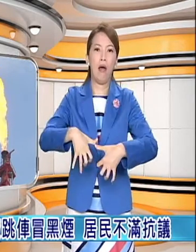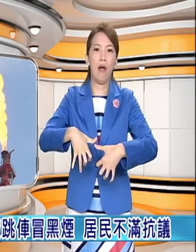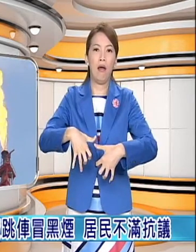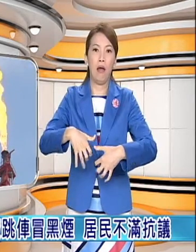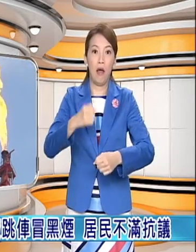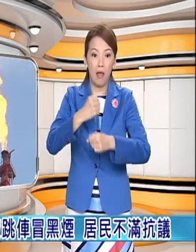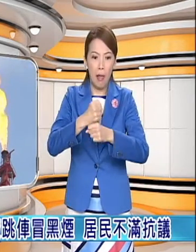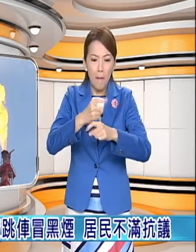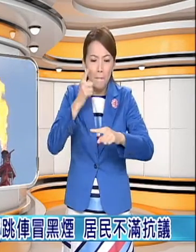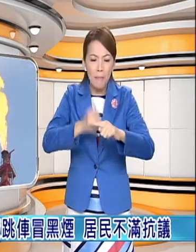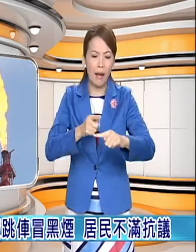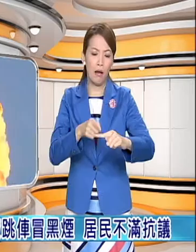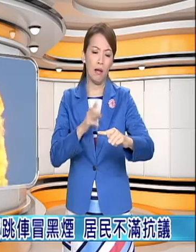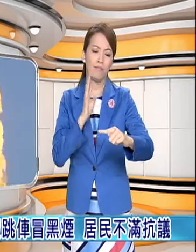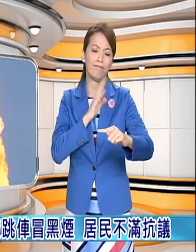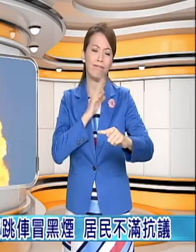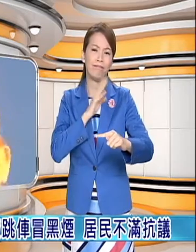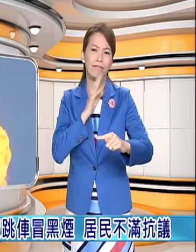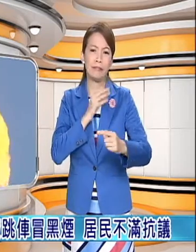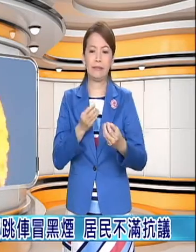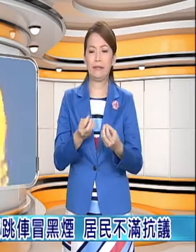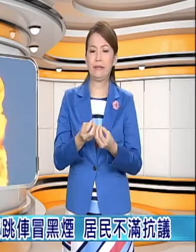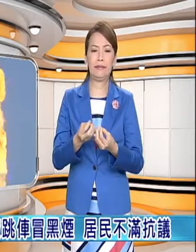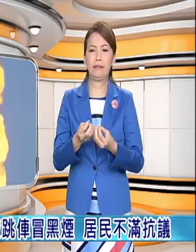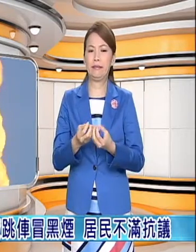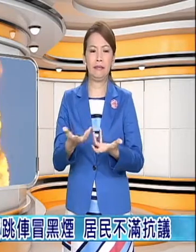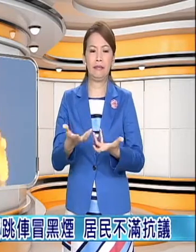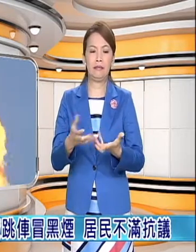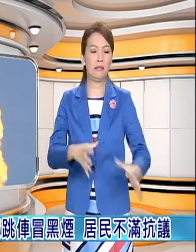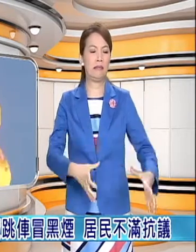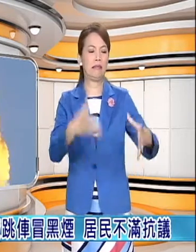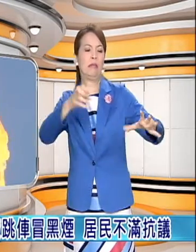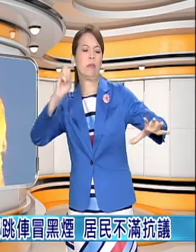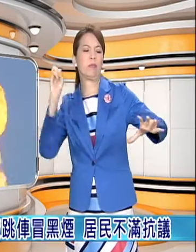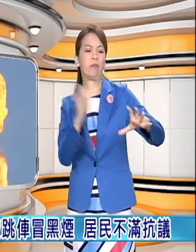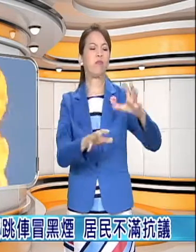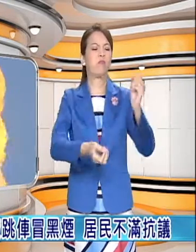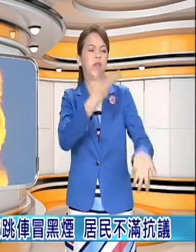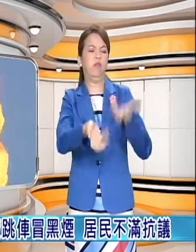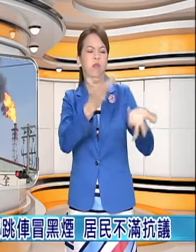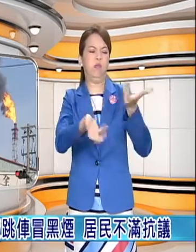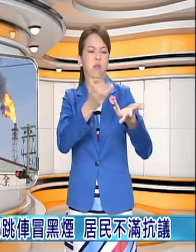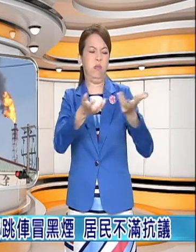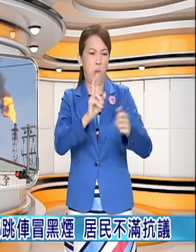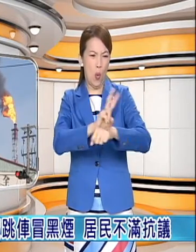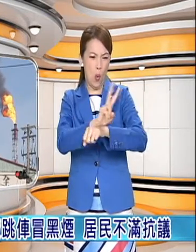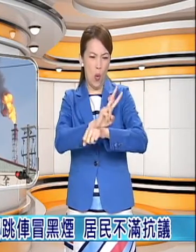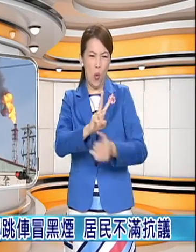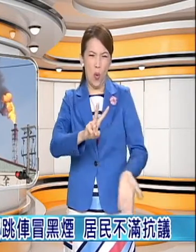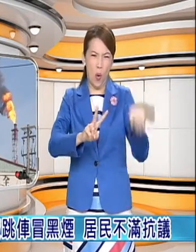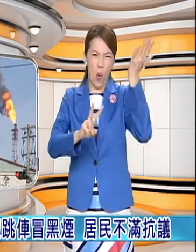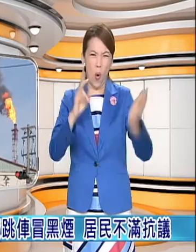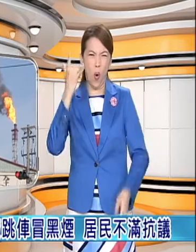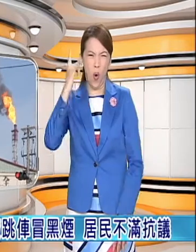品，但是这一烧就是两个多小时，中油被开罚